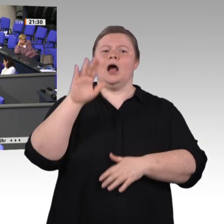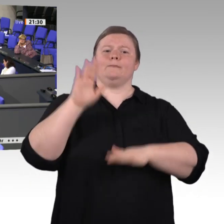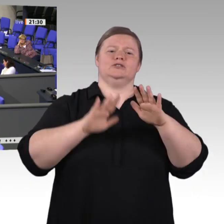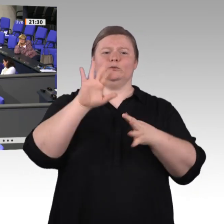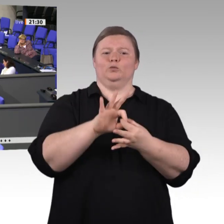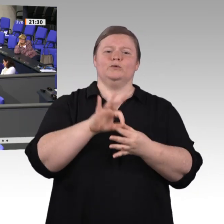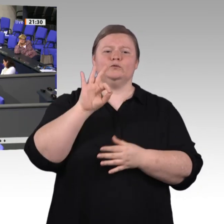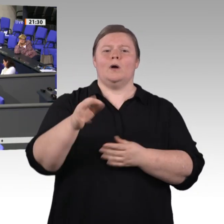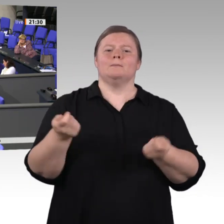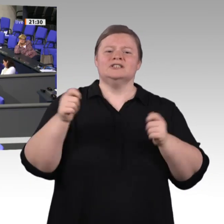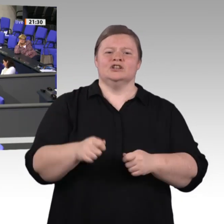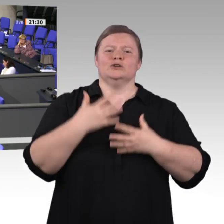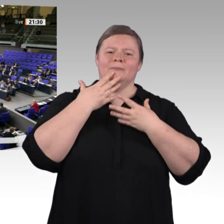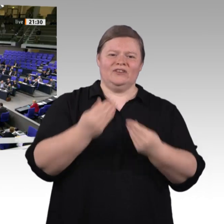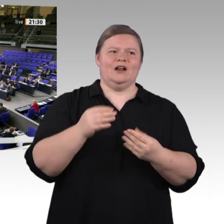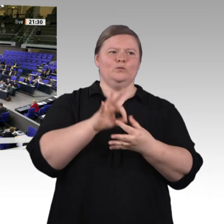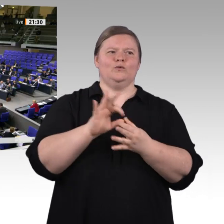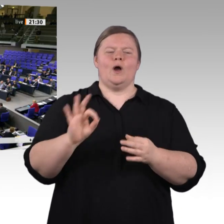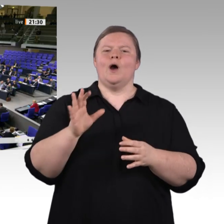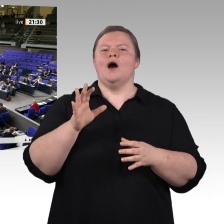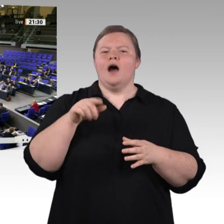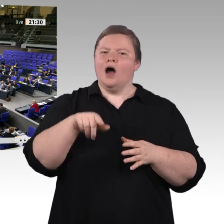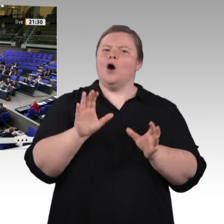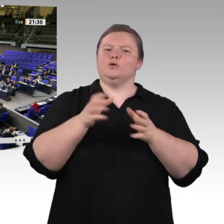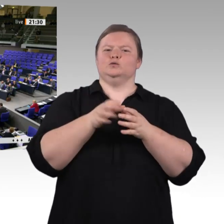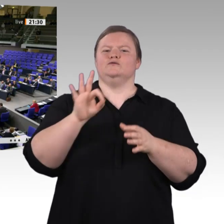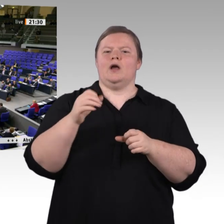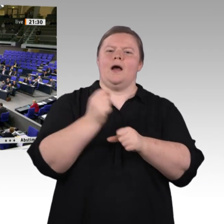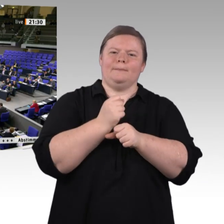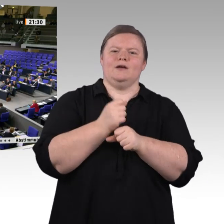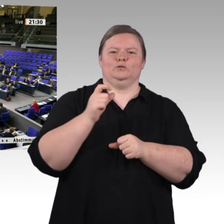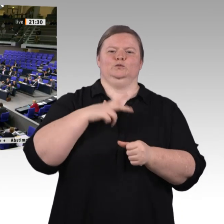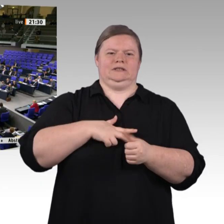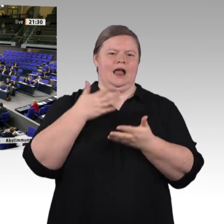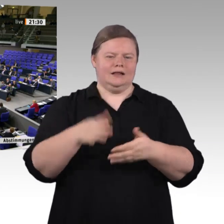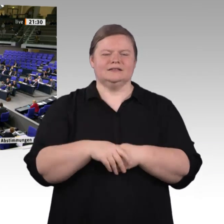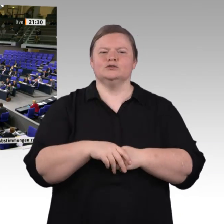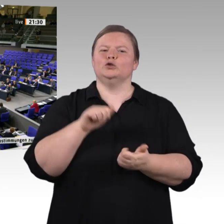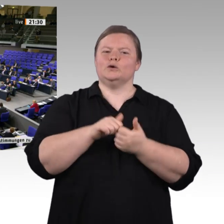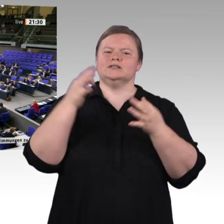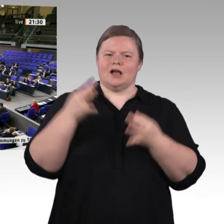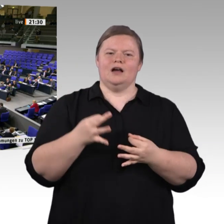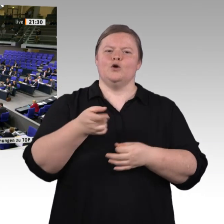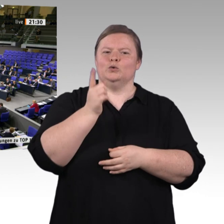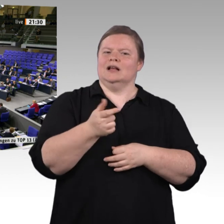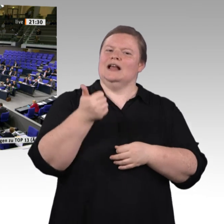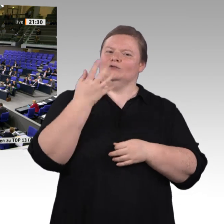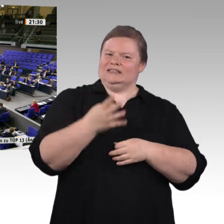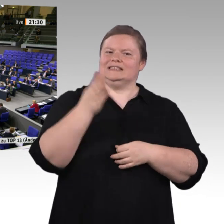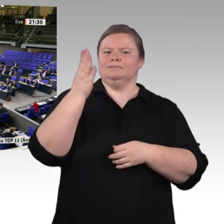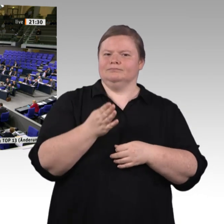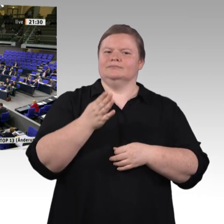19/2121 fort. Tagesordnungspunkt 13b. Der Ausschuss empfiehlt unter Buchstabe b seiner Beschlussempfehlung